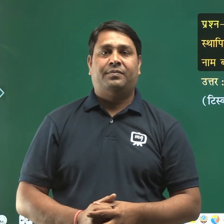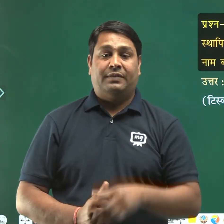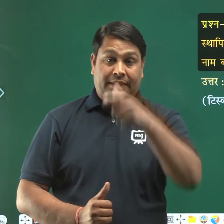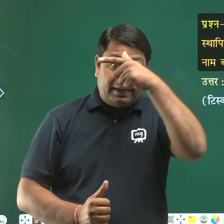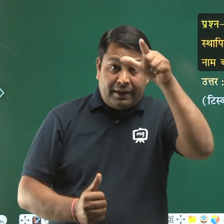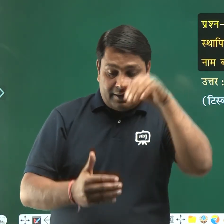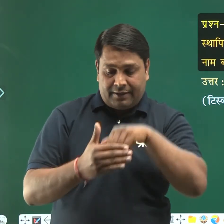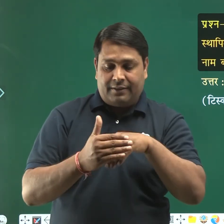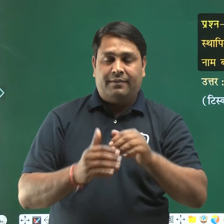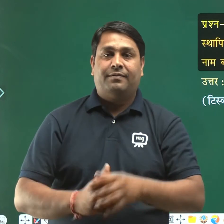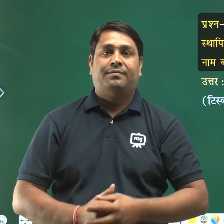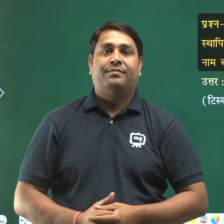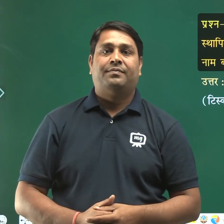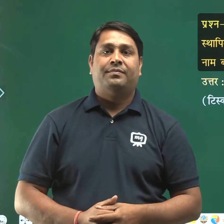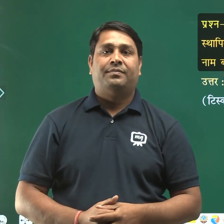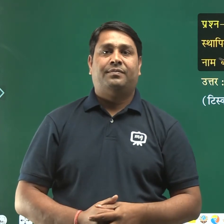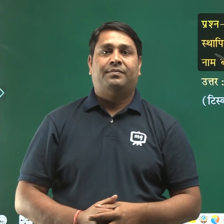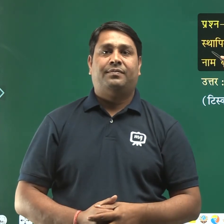भारत में